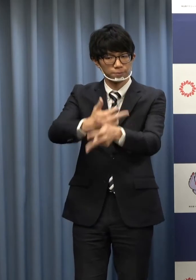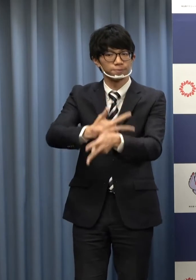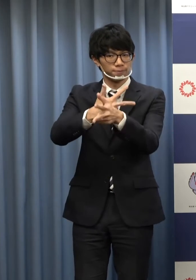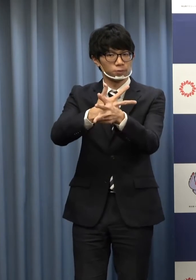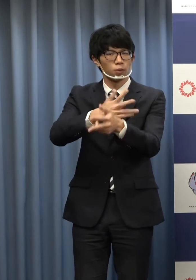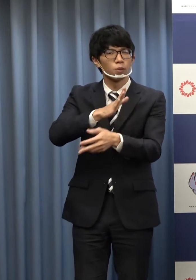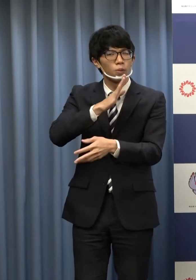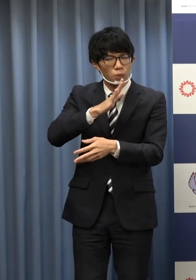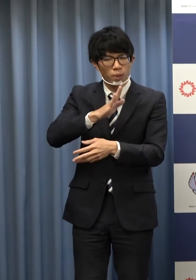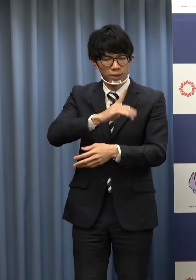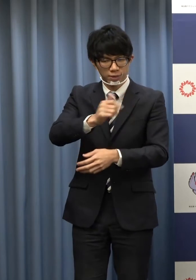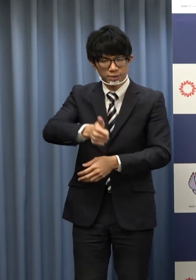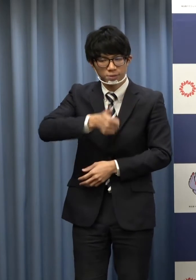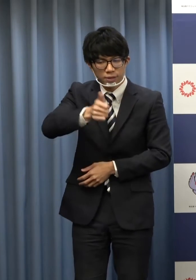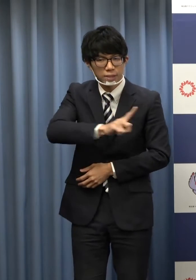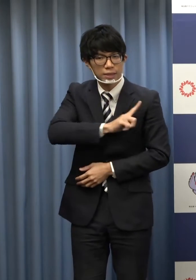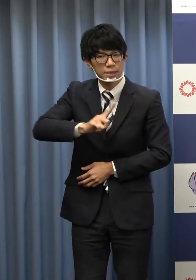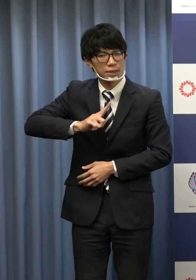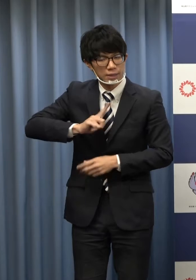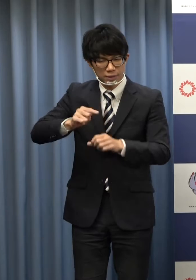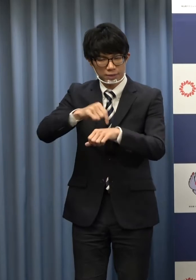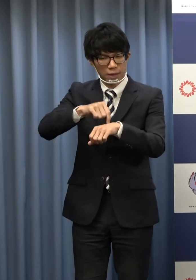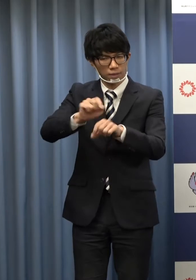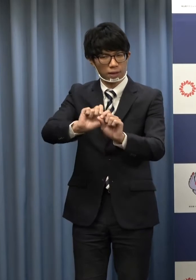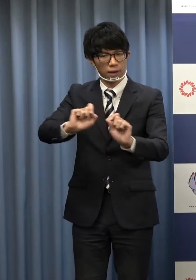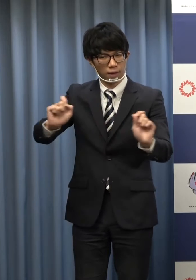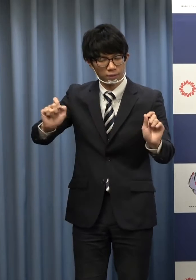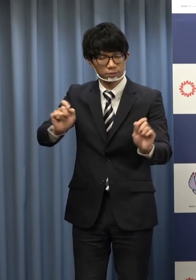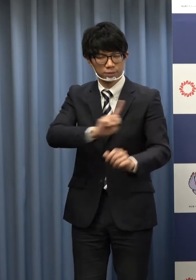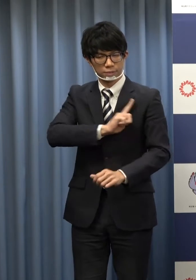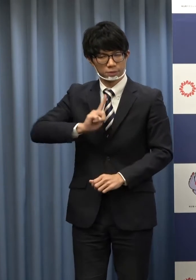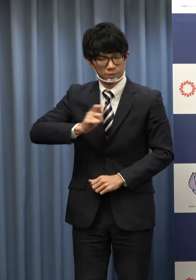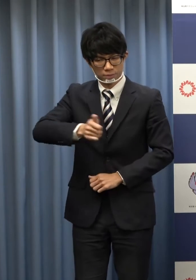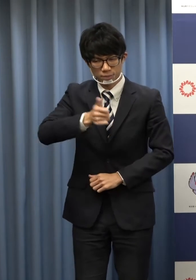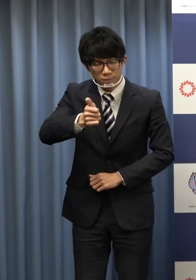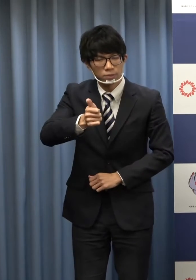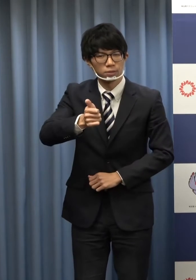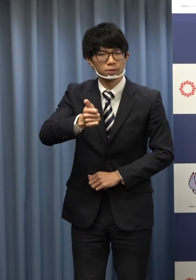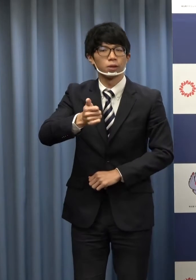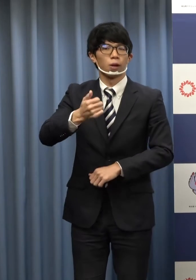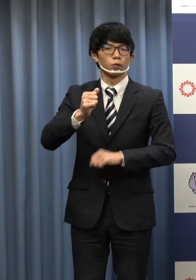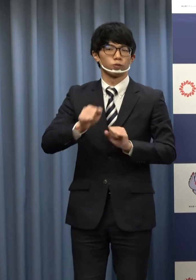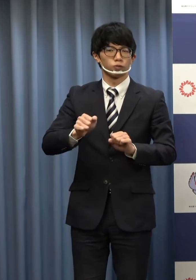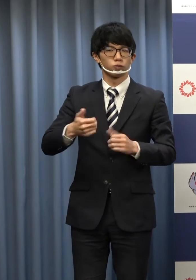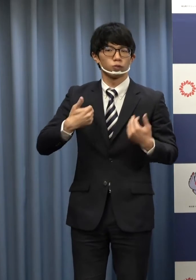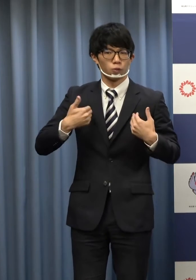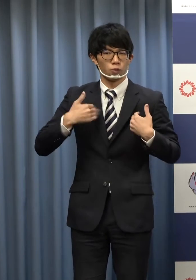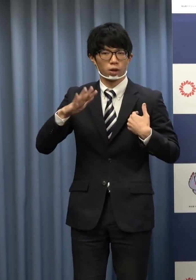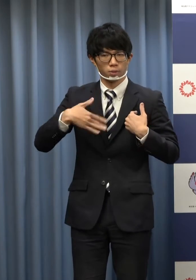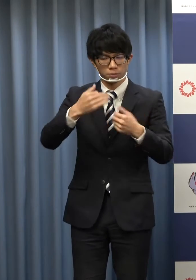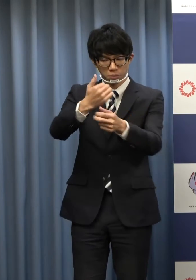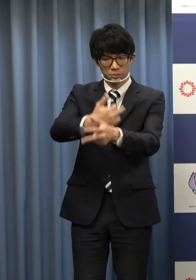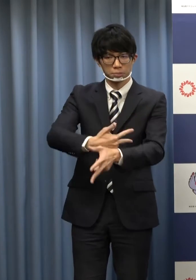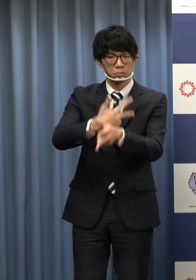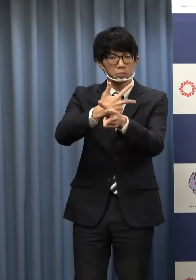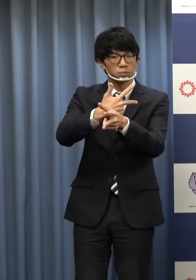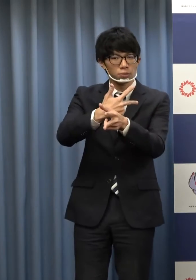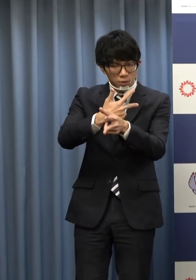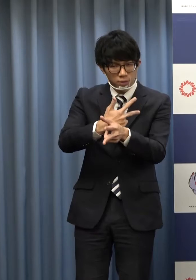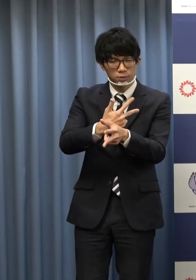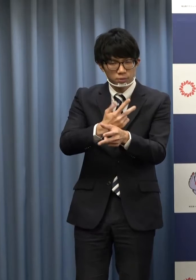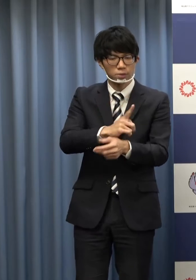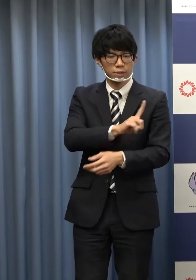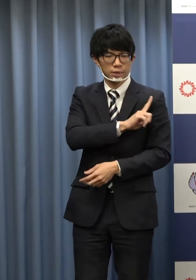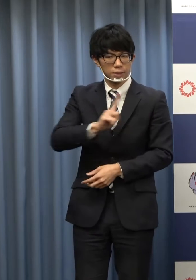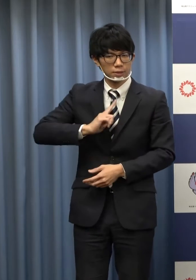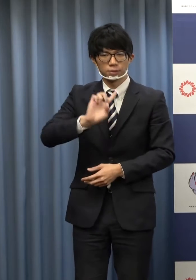で長い時間でやるんですけれども、例えば 何日か入ってもらって1時間ずつ分けて、ここのところの改善はどうだとか、こういったこと